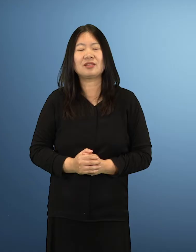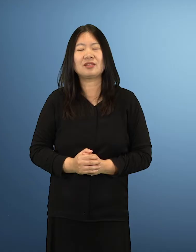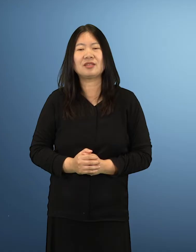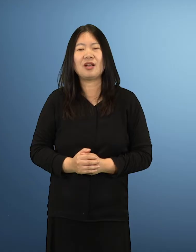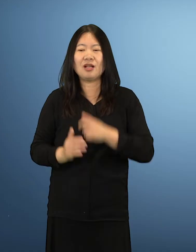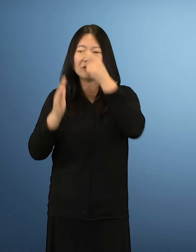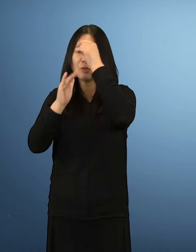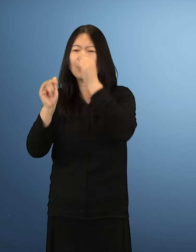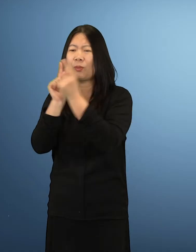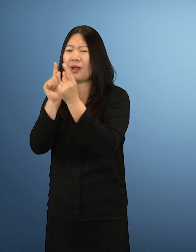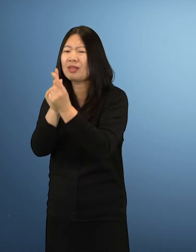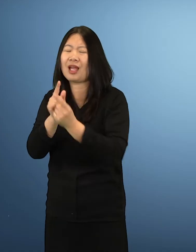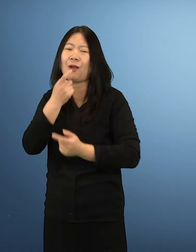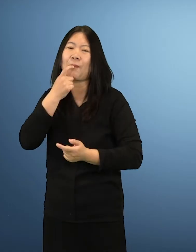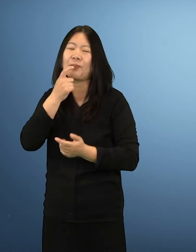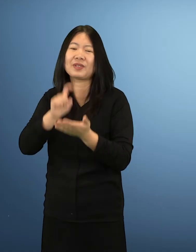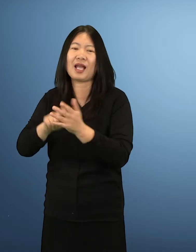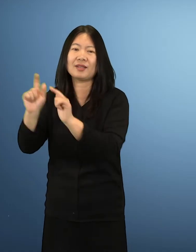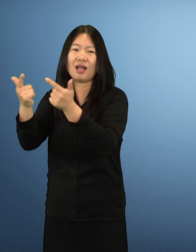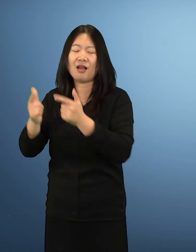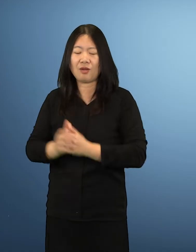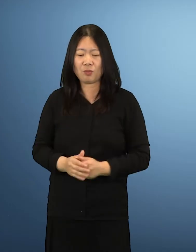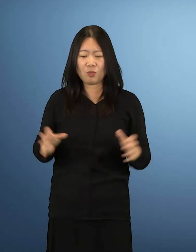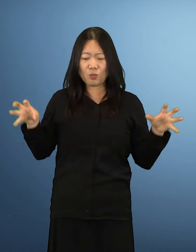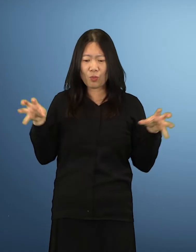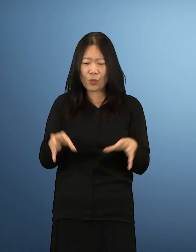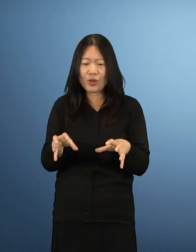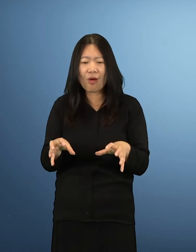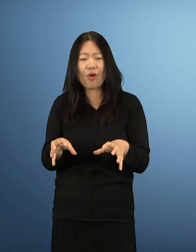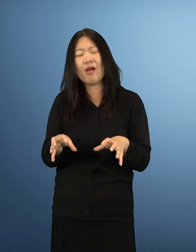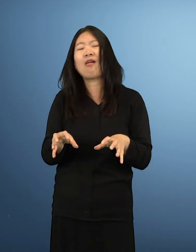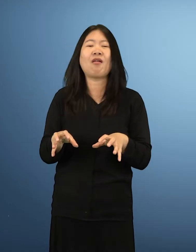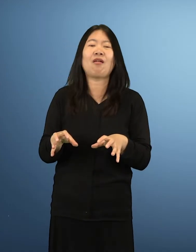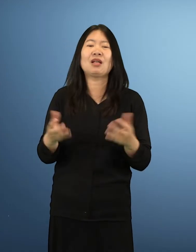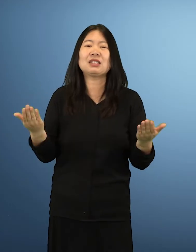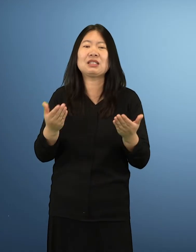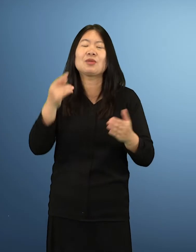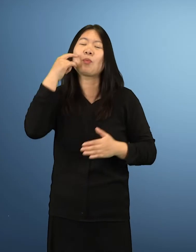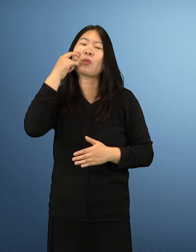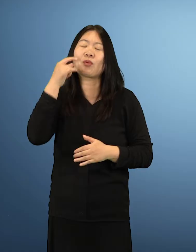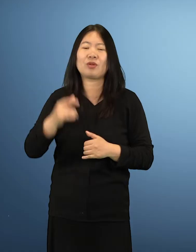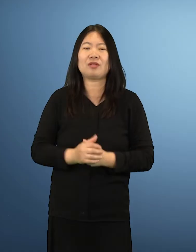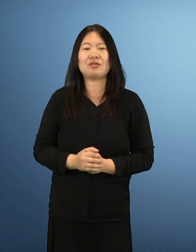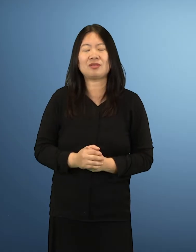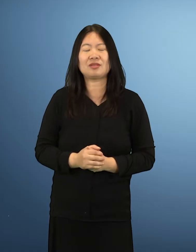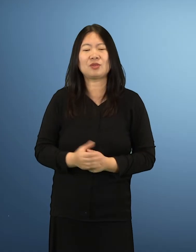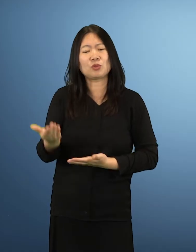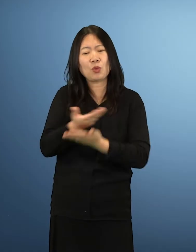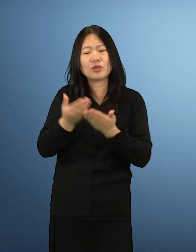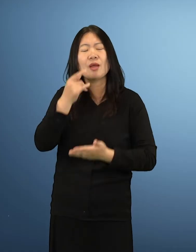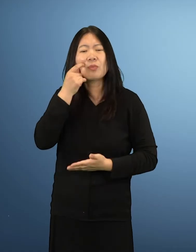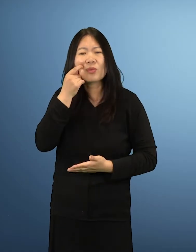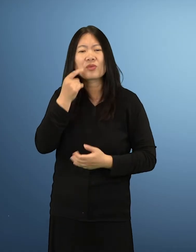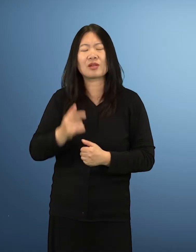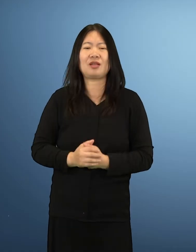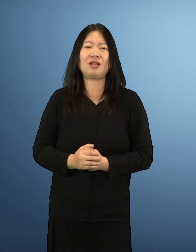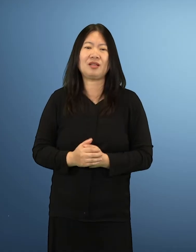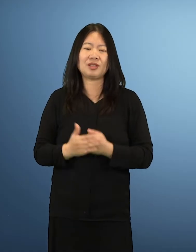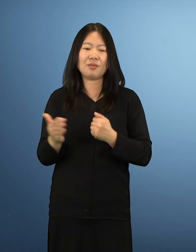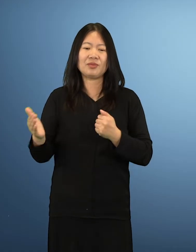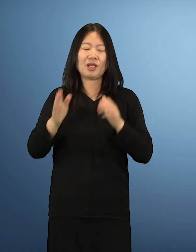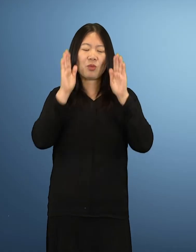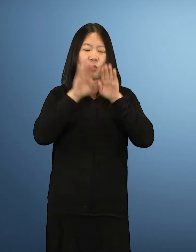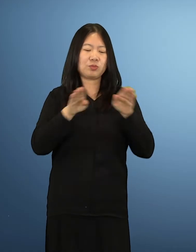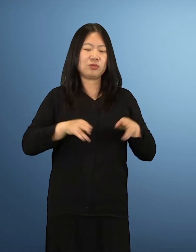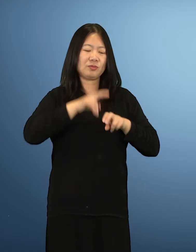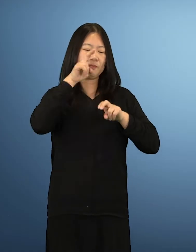성도들을 만날 수도 없고 모여서 뭔가를 할 수도 없고, 어느 날 책상 앞에